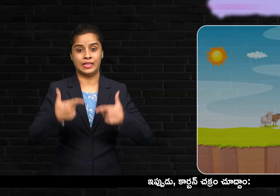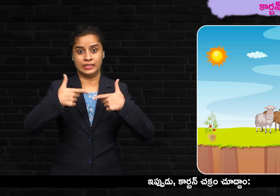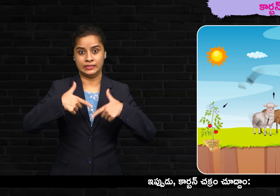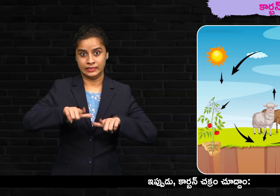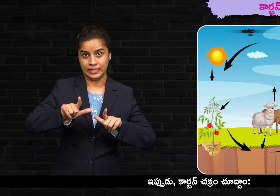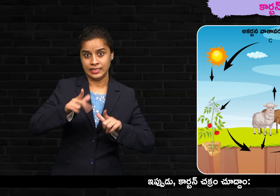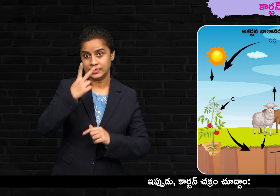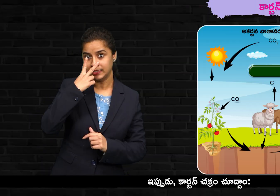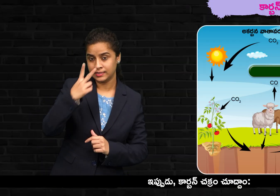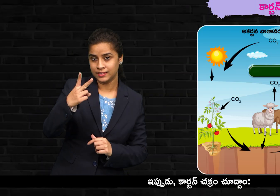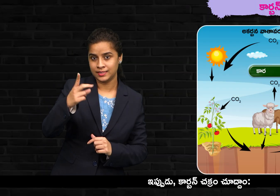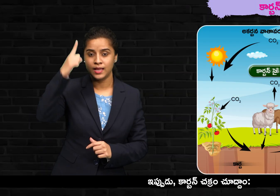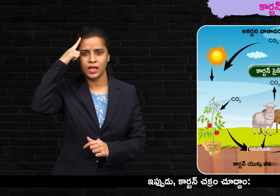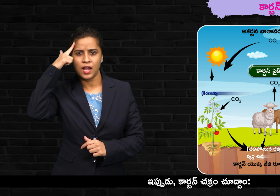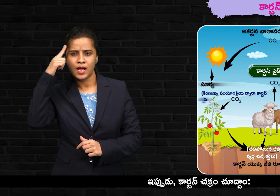ఇప్పుడు కార్బన్ చక్రం చూద్దాం.